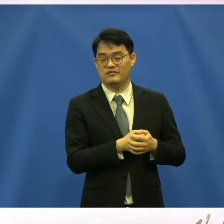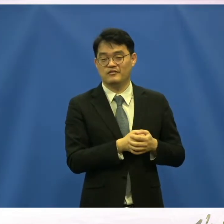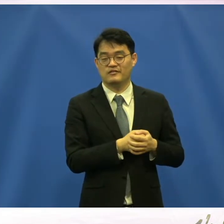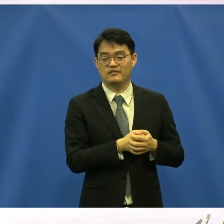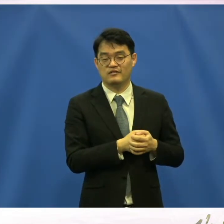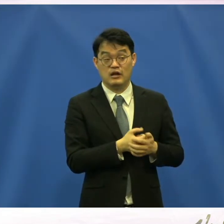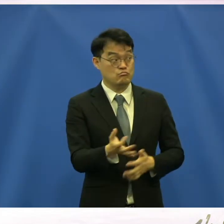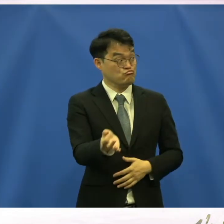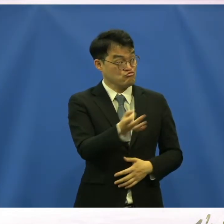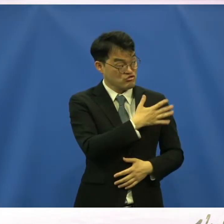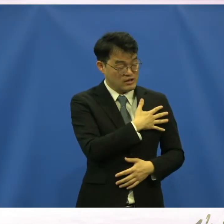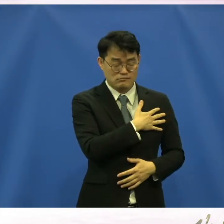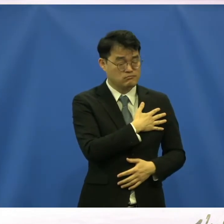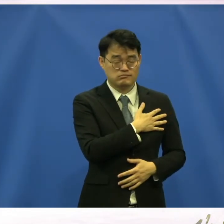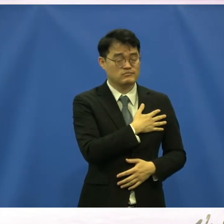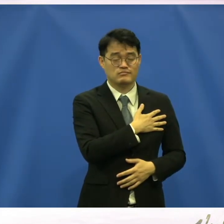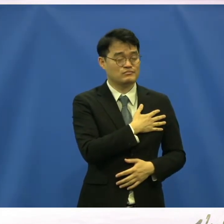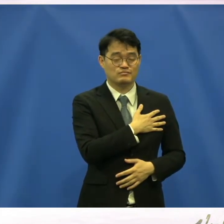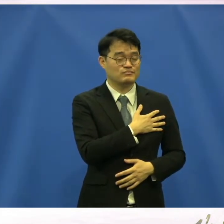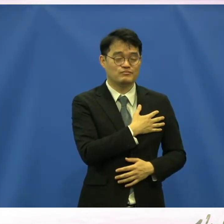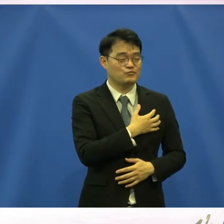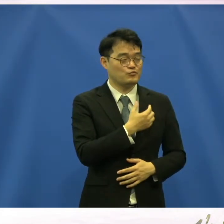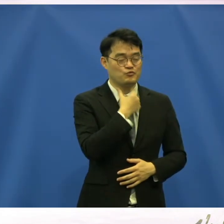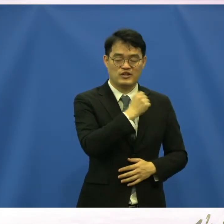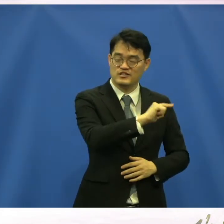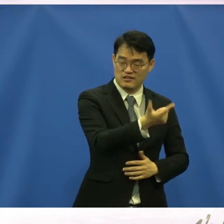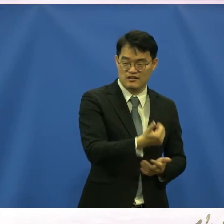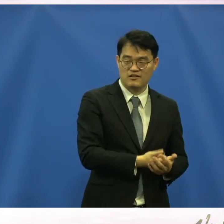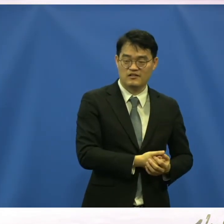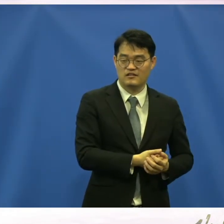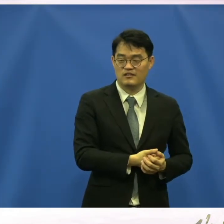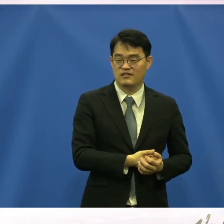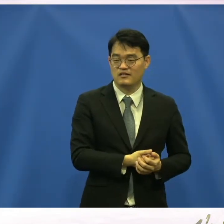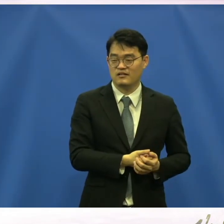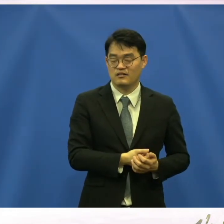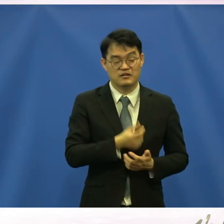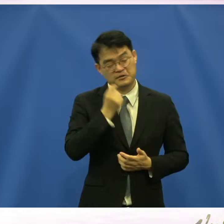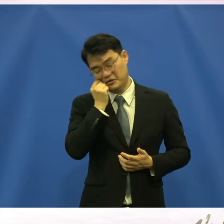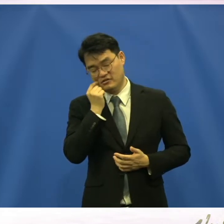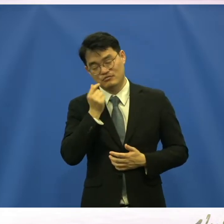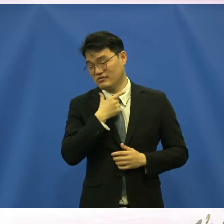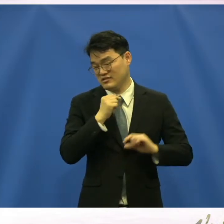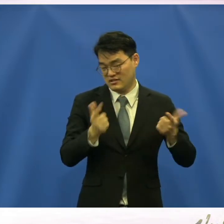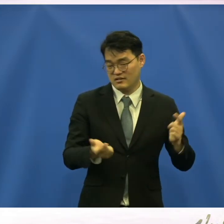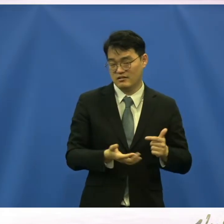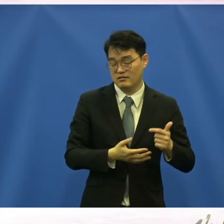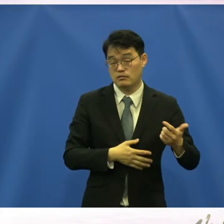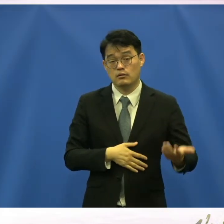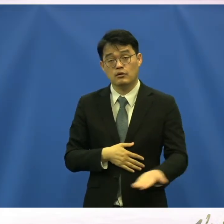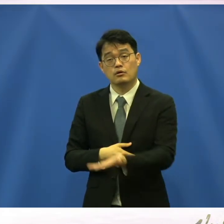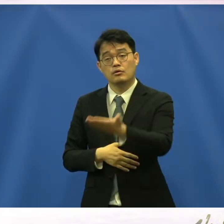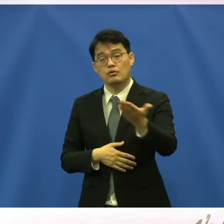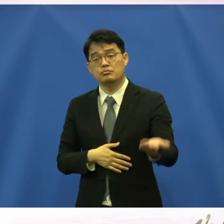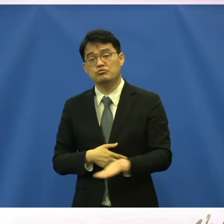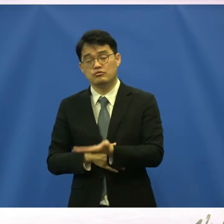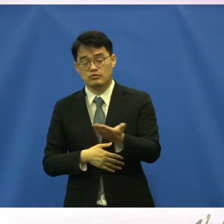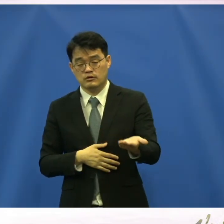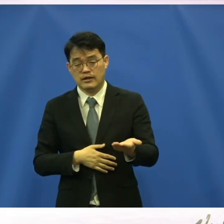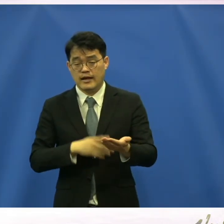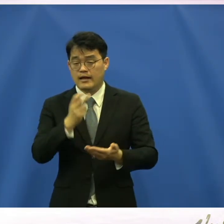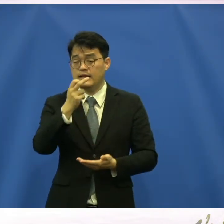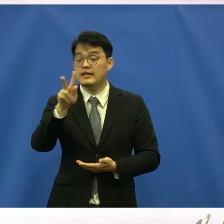여러분, 인기를 추구하는 사람들은 언제나 잡을 안 쓰깁니다. 연예인들 인기 순위가 희비가 오가